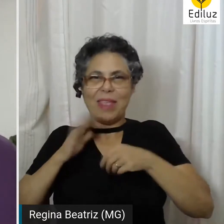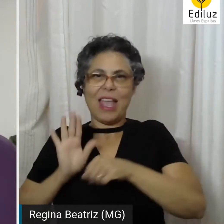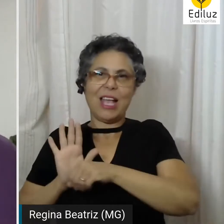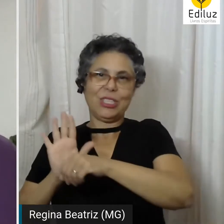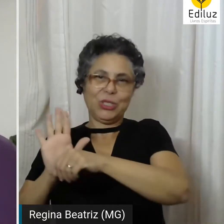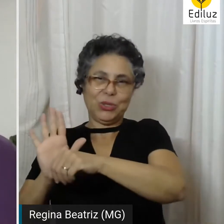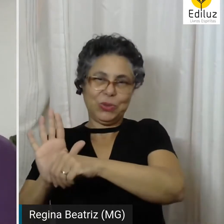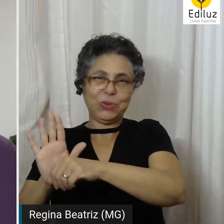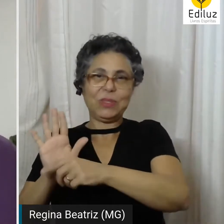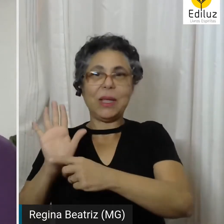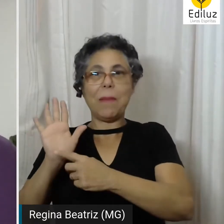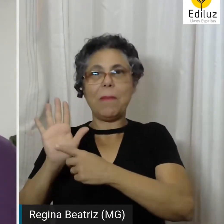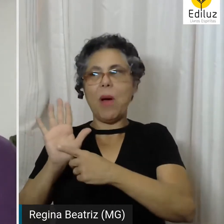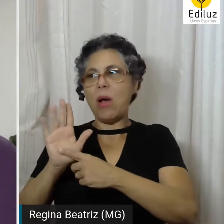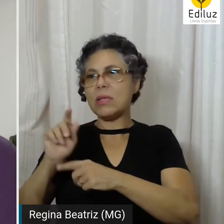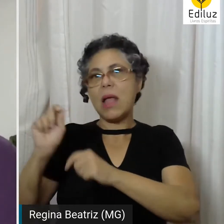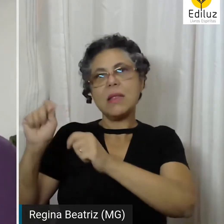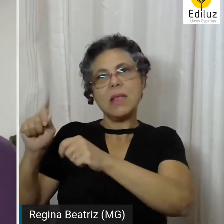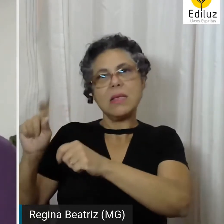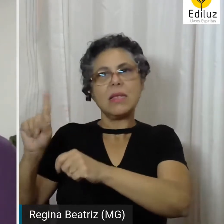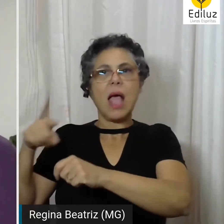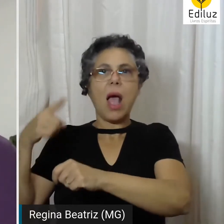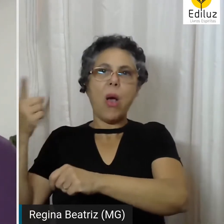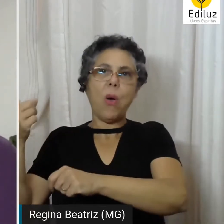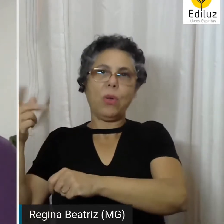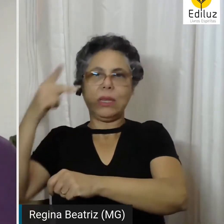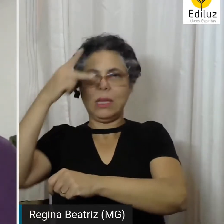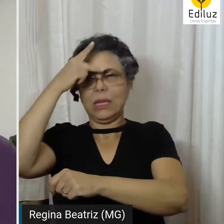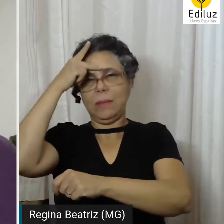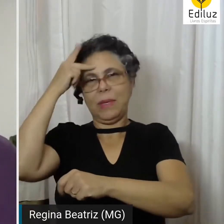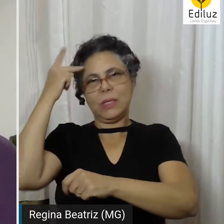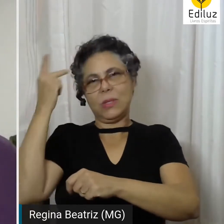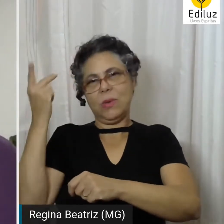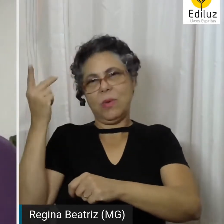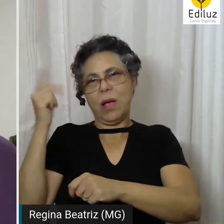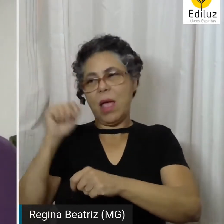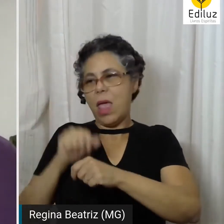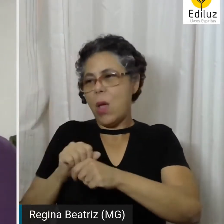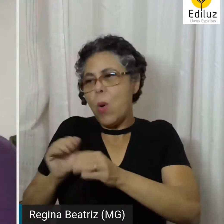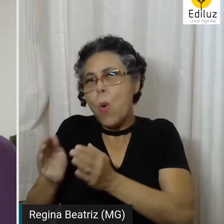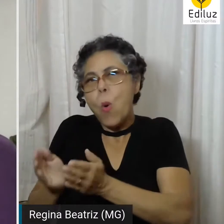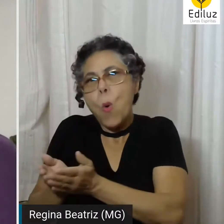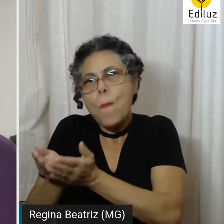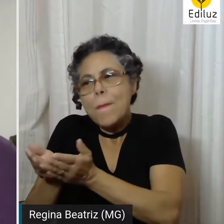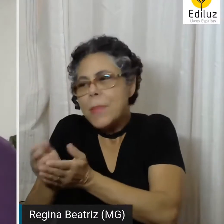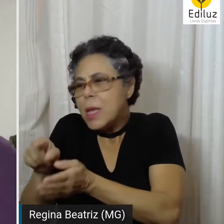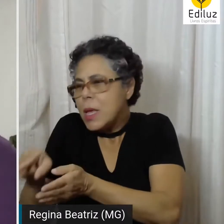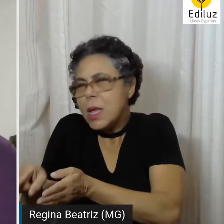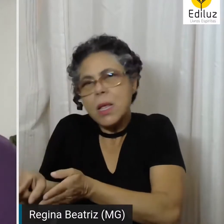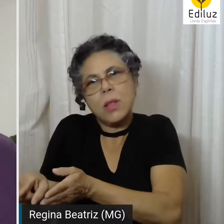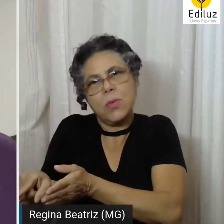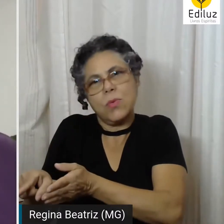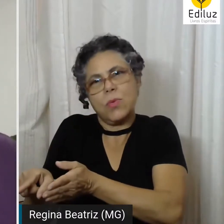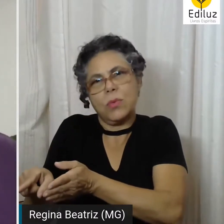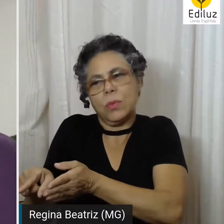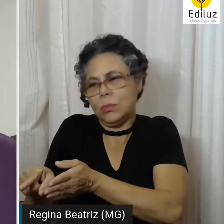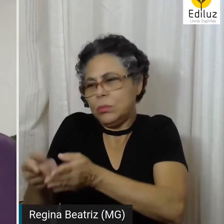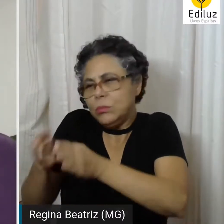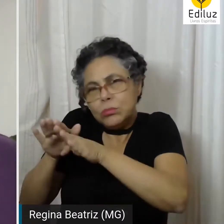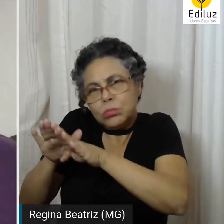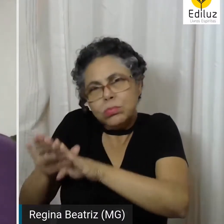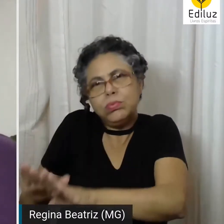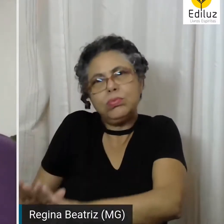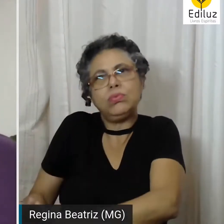a necessidade do outro. Humilho o outro, porquanto